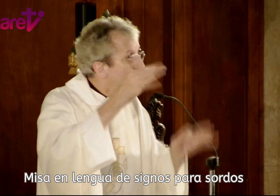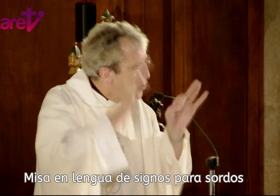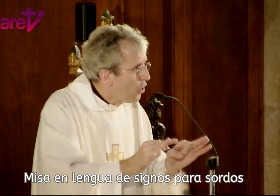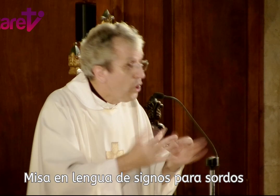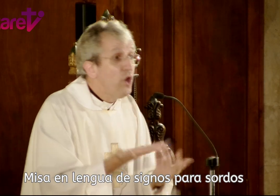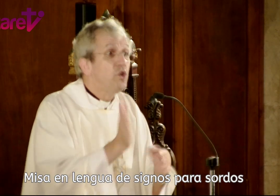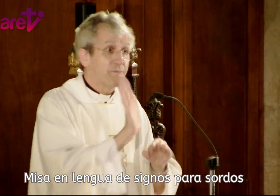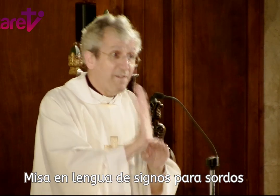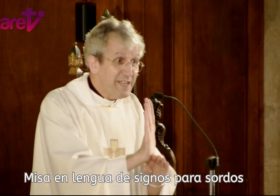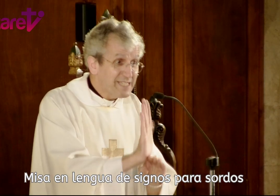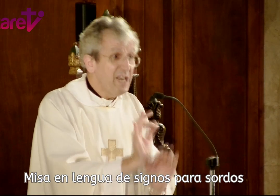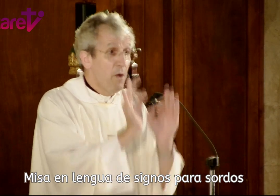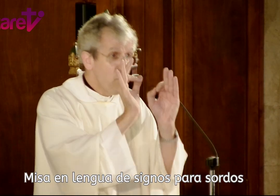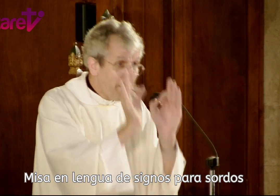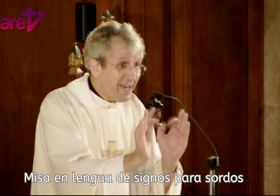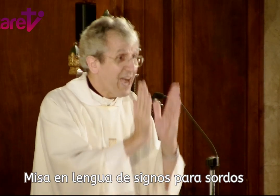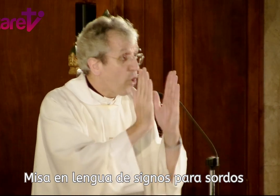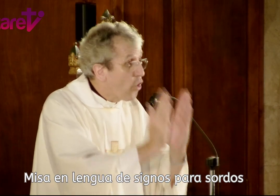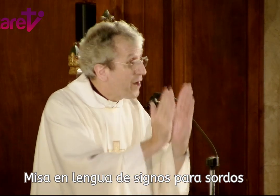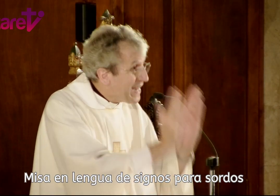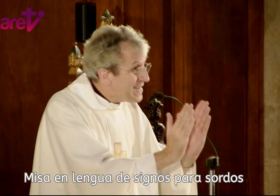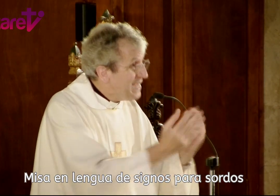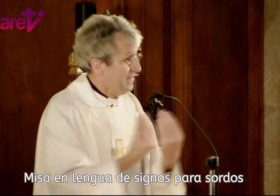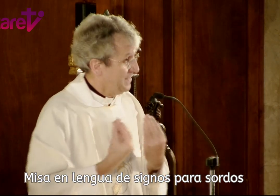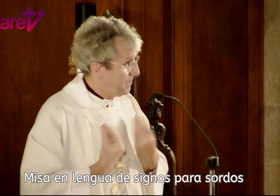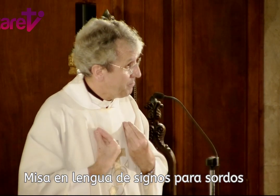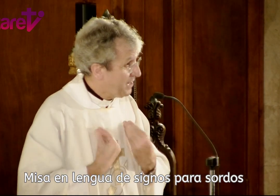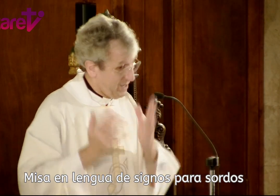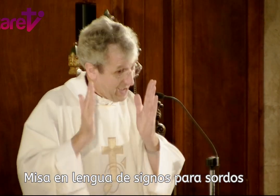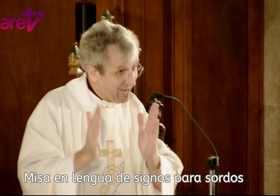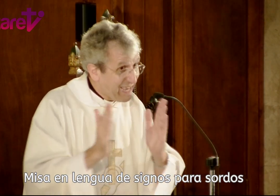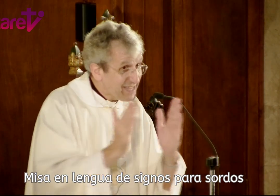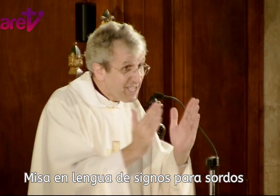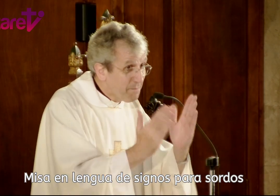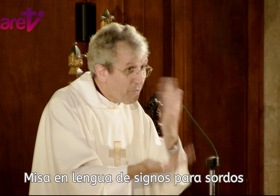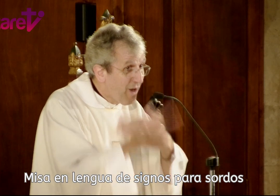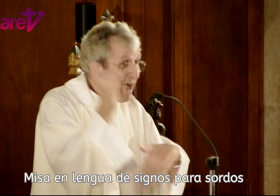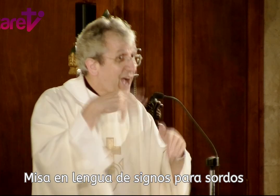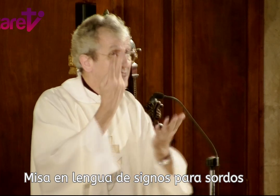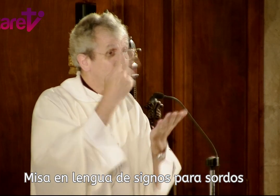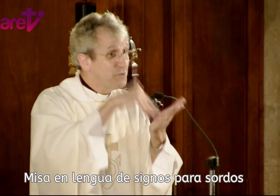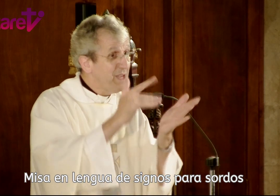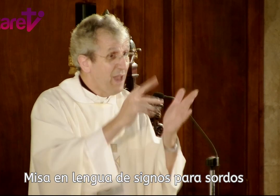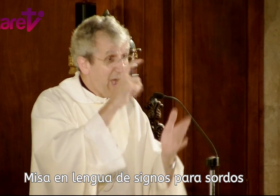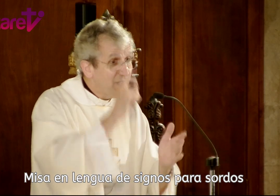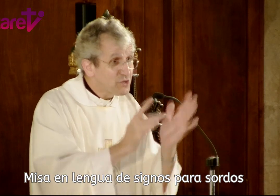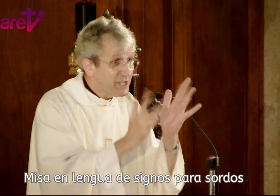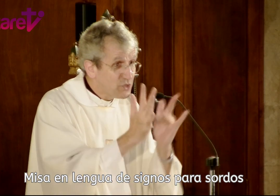No, nos manifiestan una manera concreta de vivir. En cada tiempo, hace 2000 años Jesús,